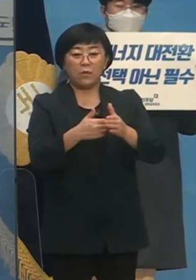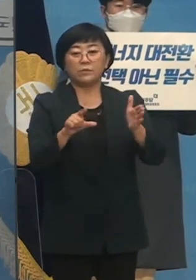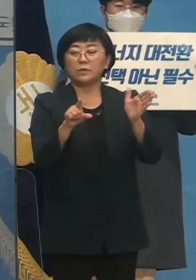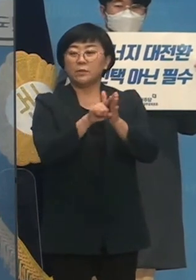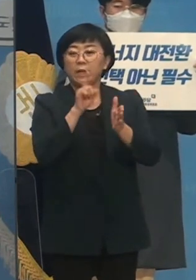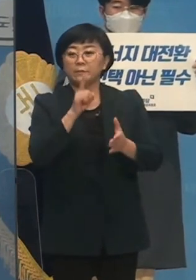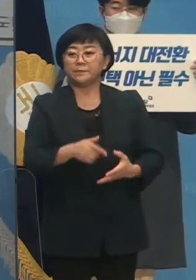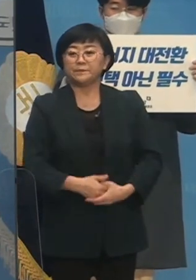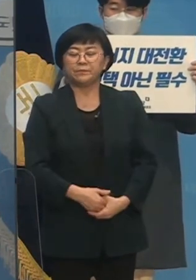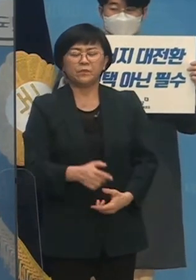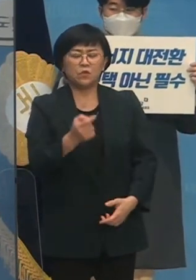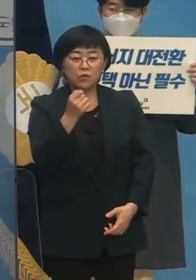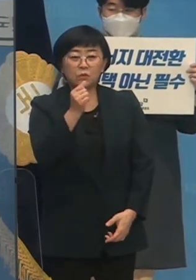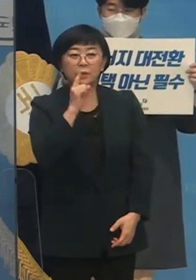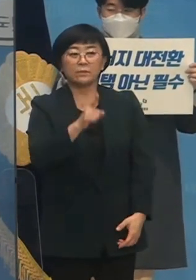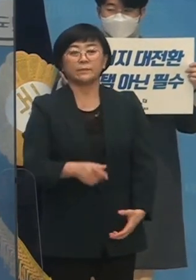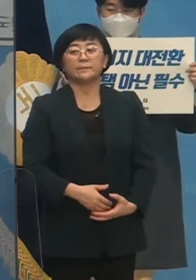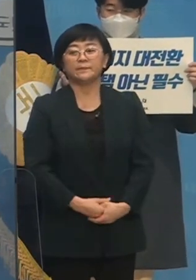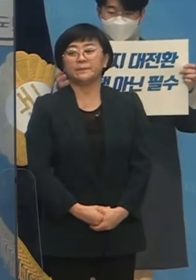믿습니다.